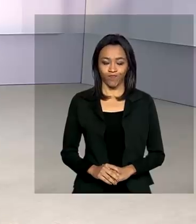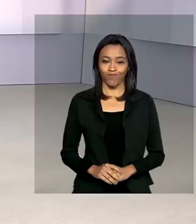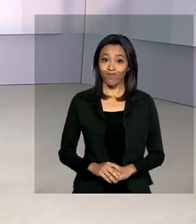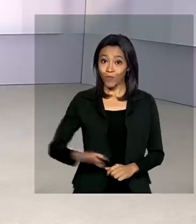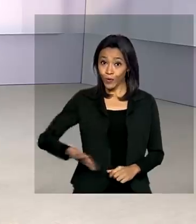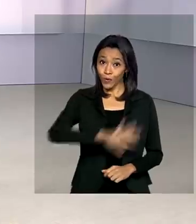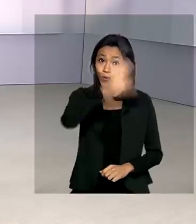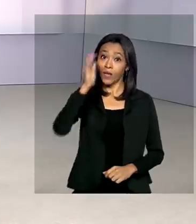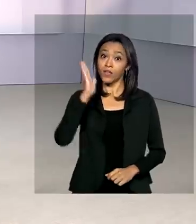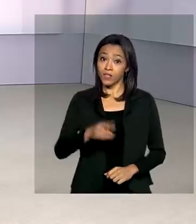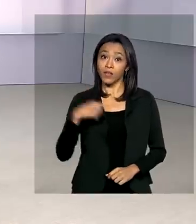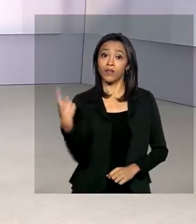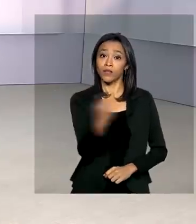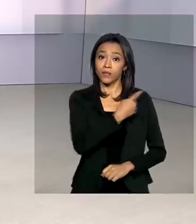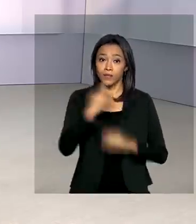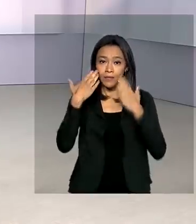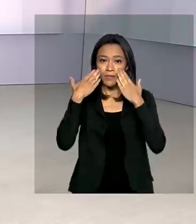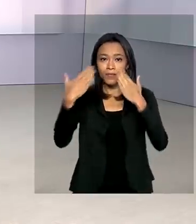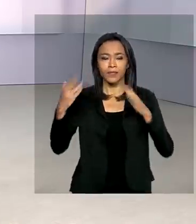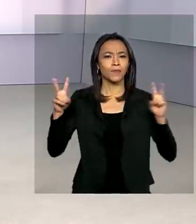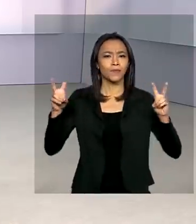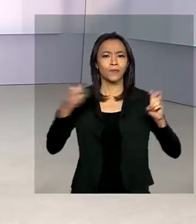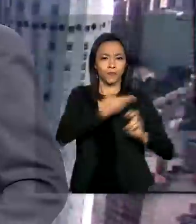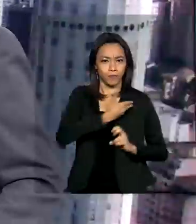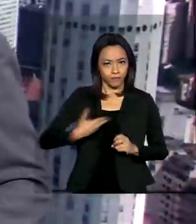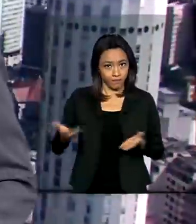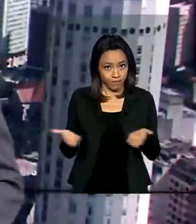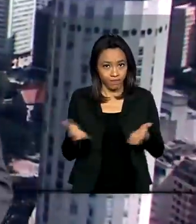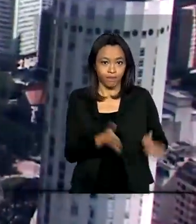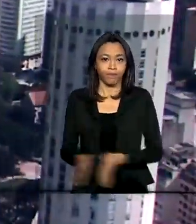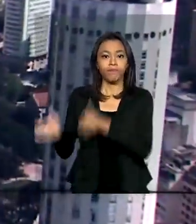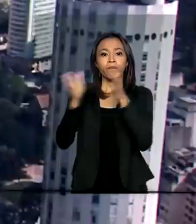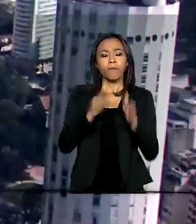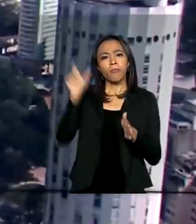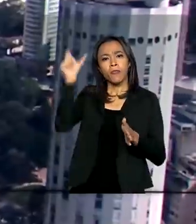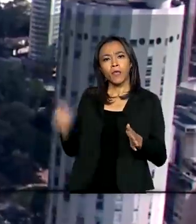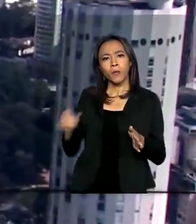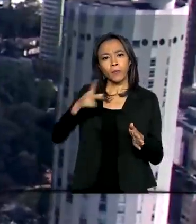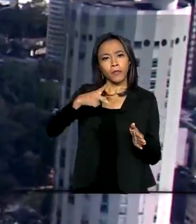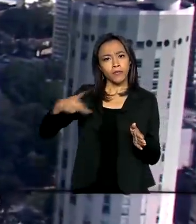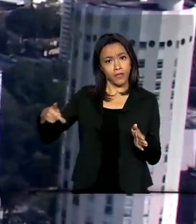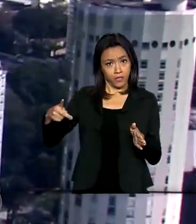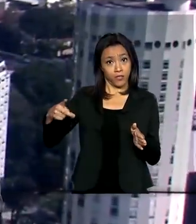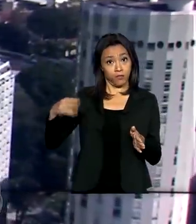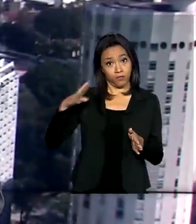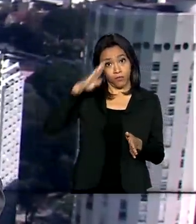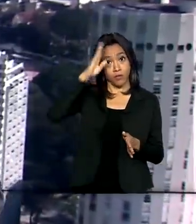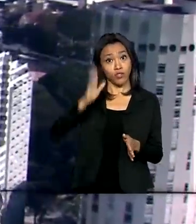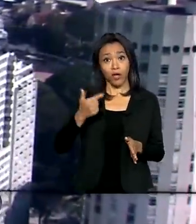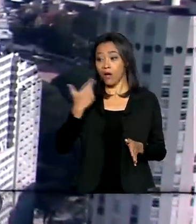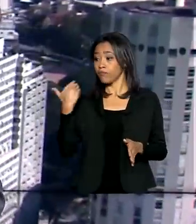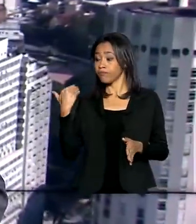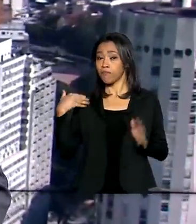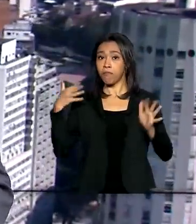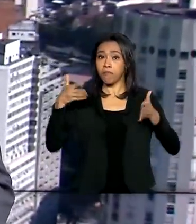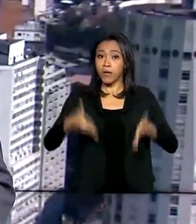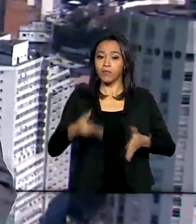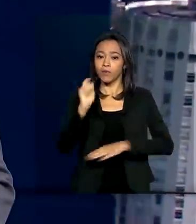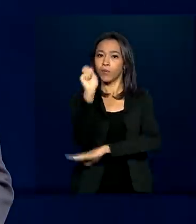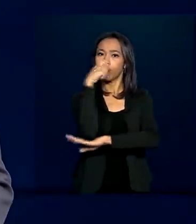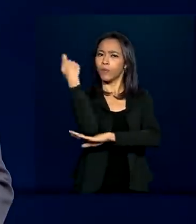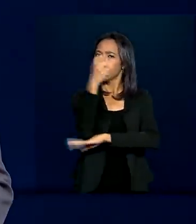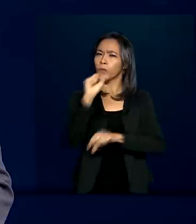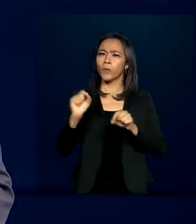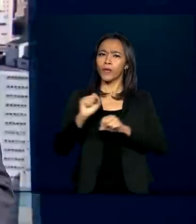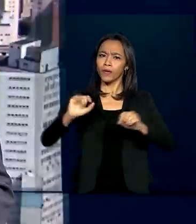o olá já estamos de volta com o governo agora o presidente jair bolsonaro participou hoje em porto alegre da